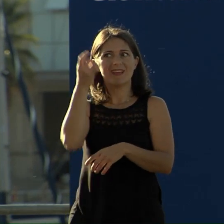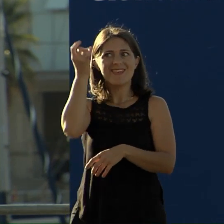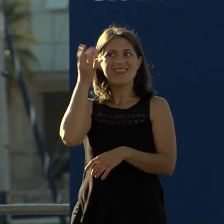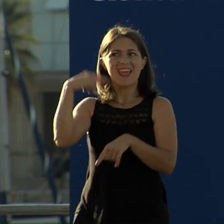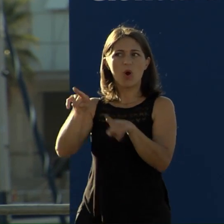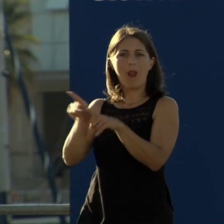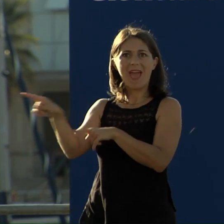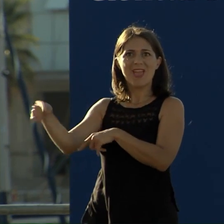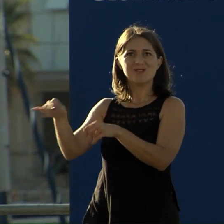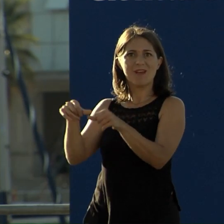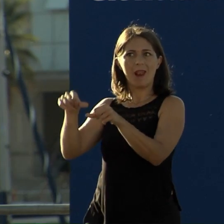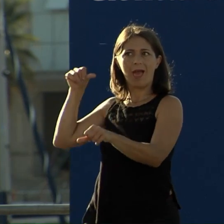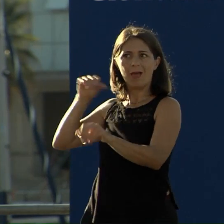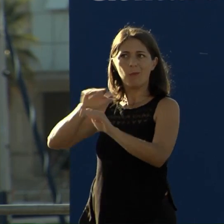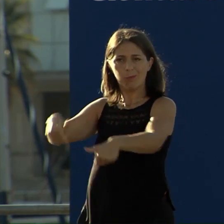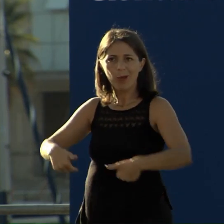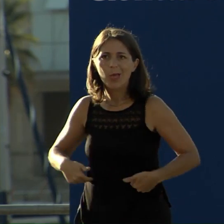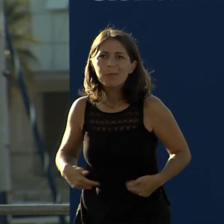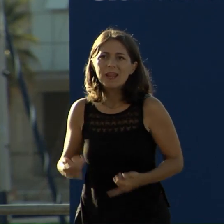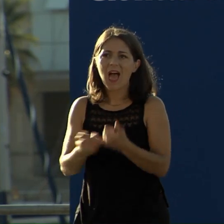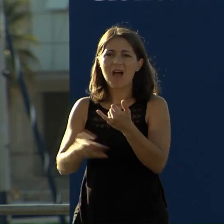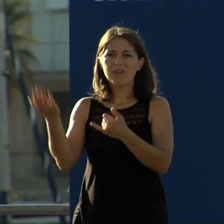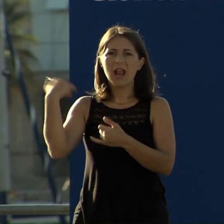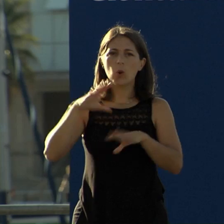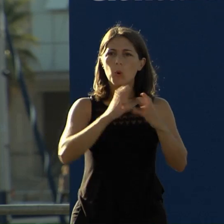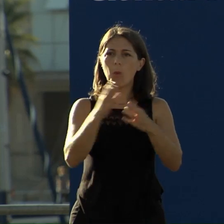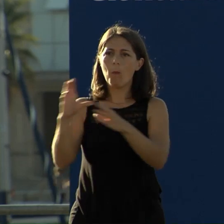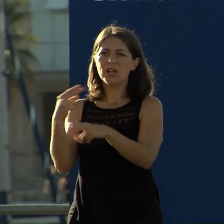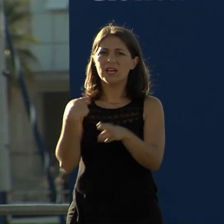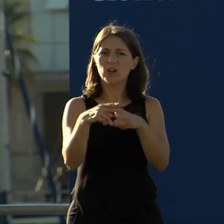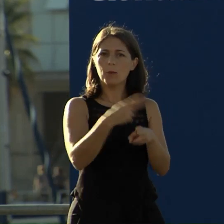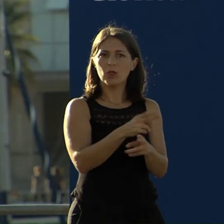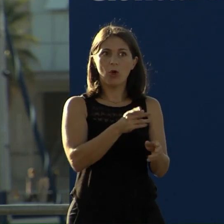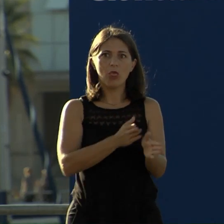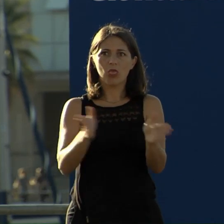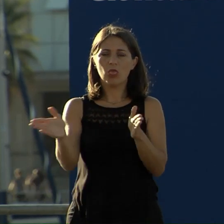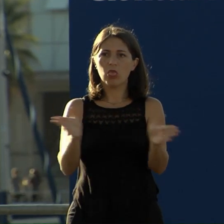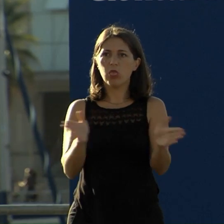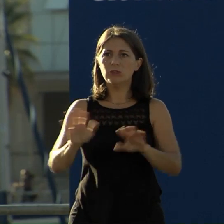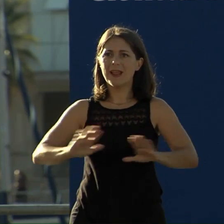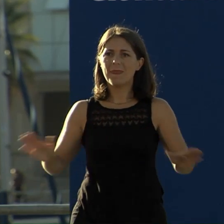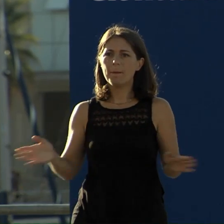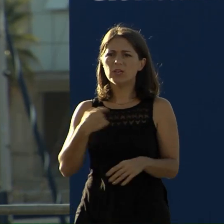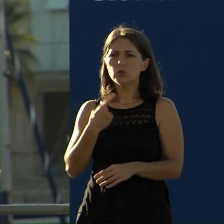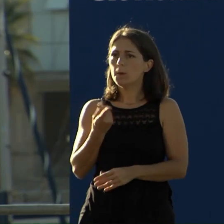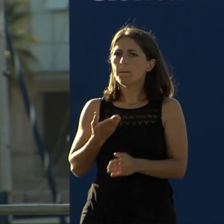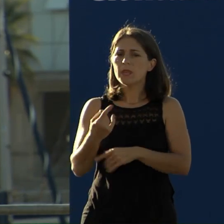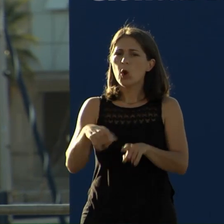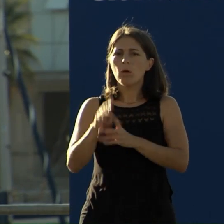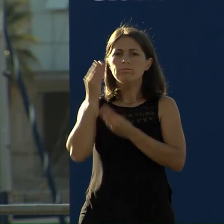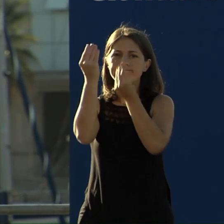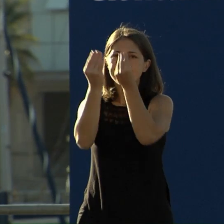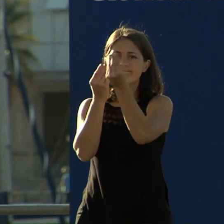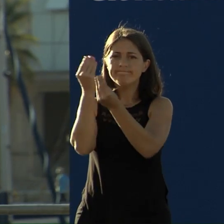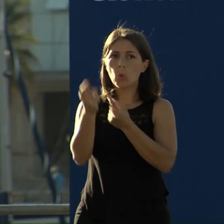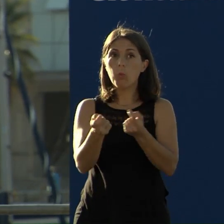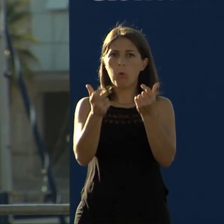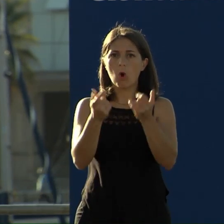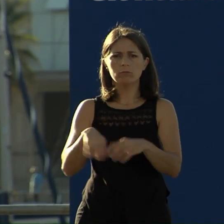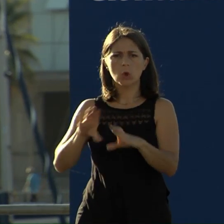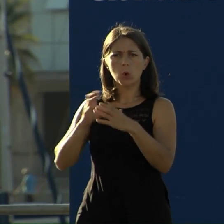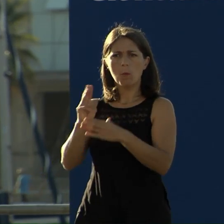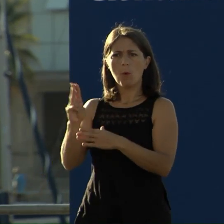quieren volver al pasado, de los que quieren volver al bipartidismo. Y yo solamente os pido que reflexionemos un momento. El